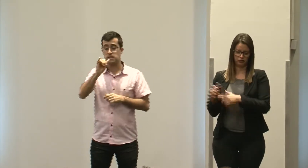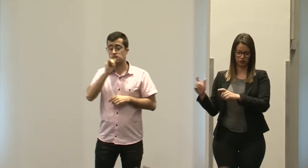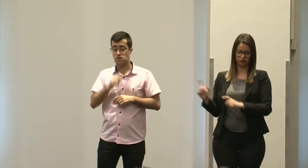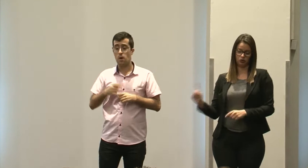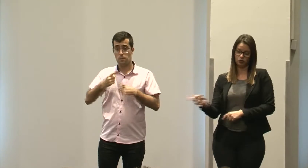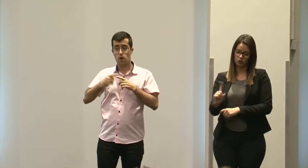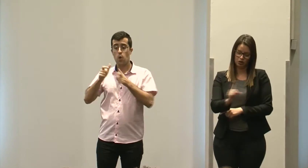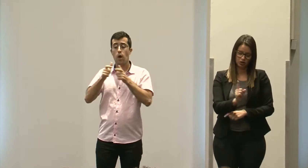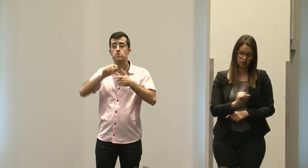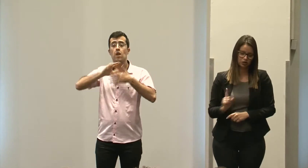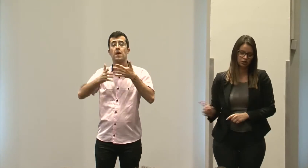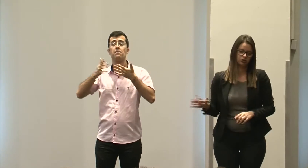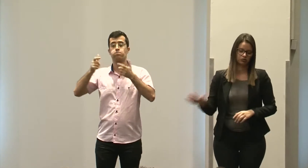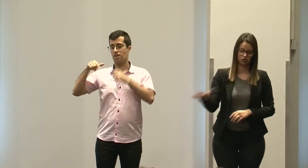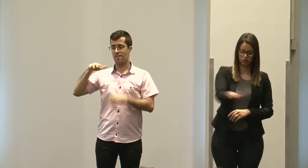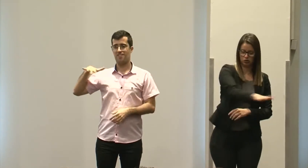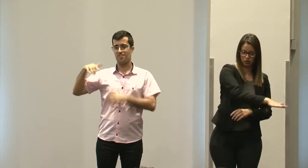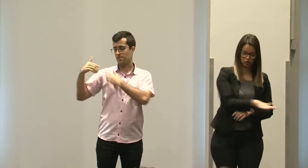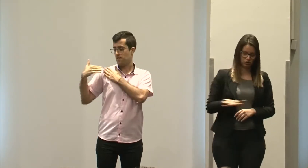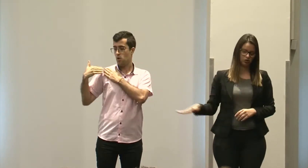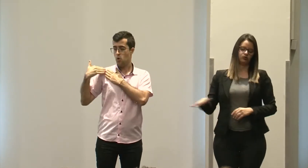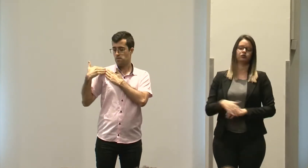A localização do sinal